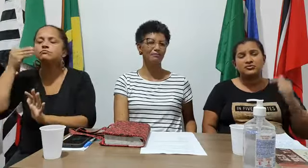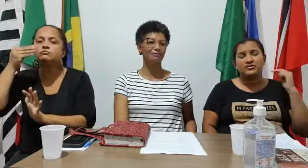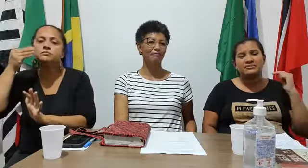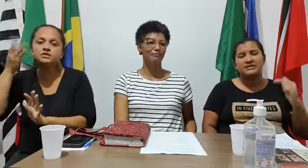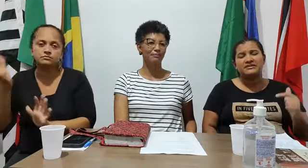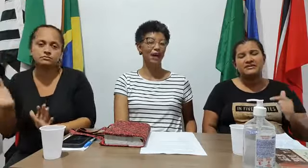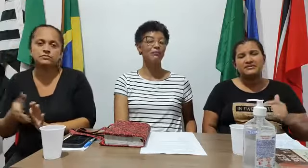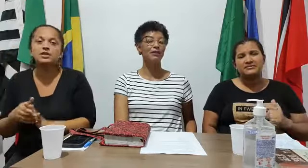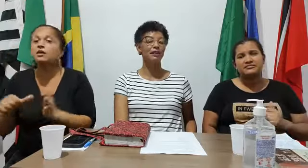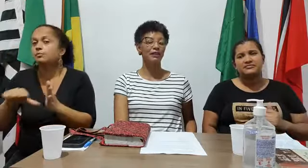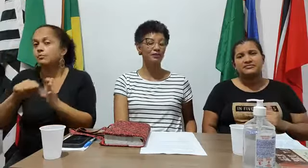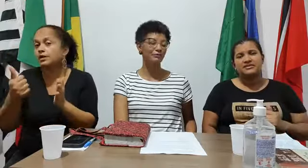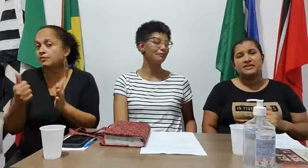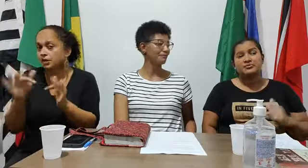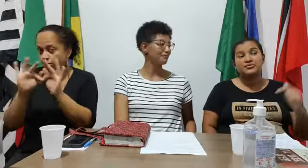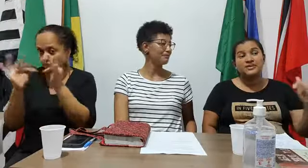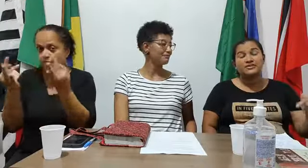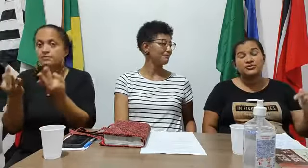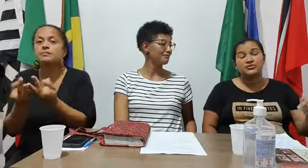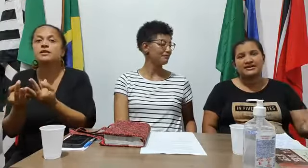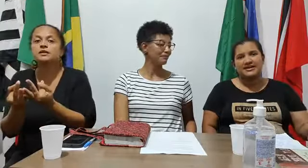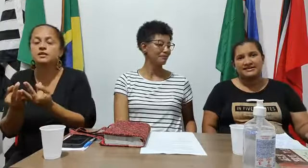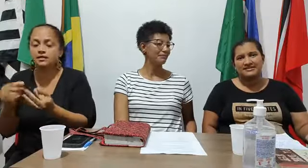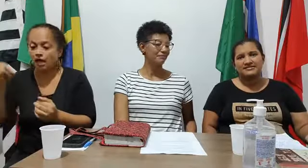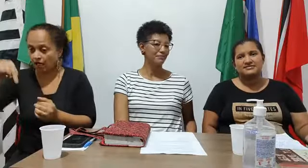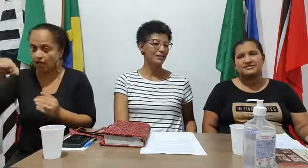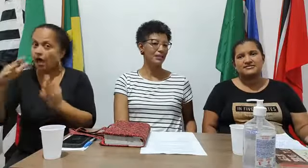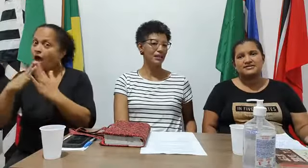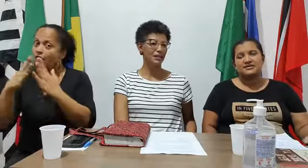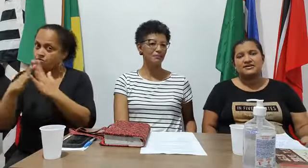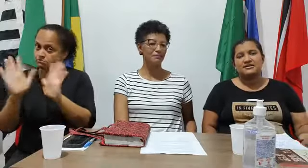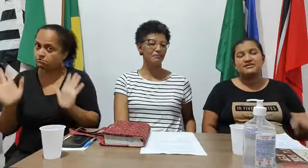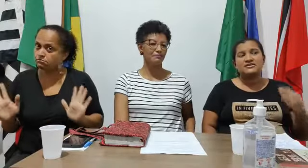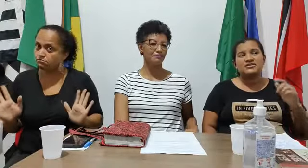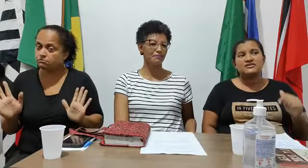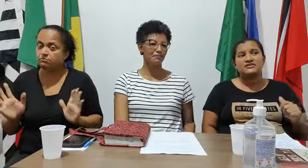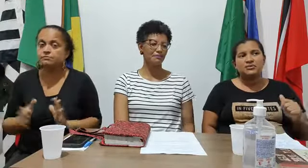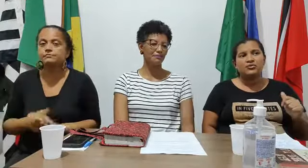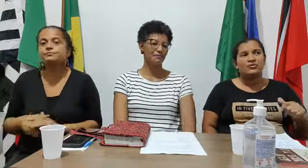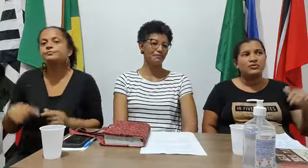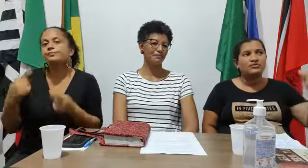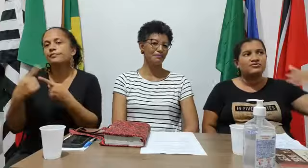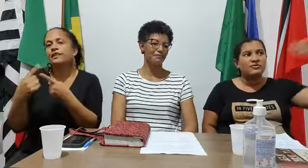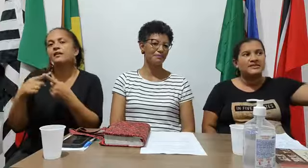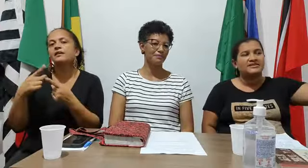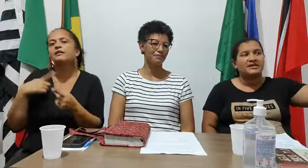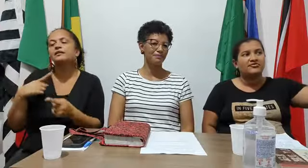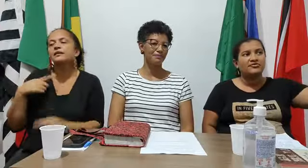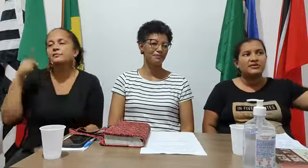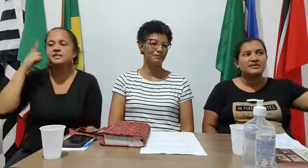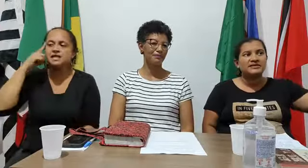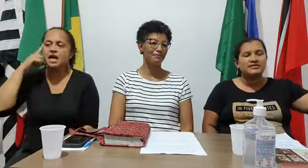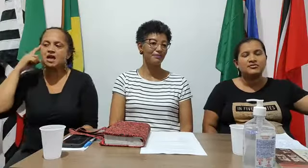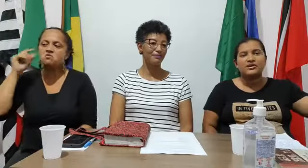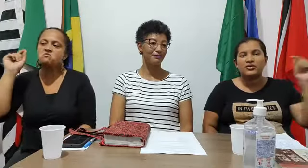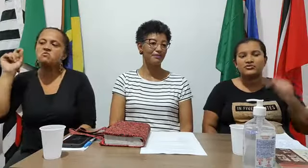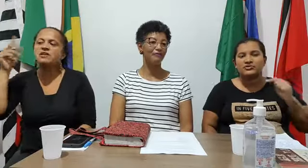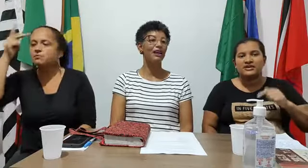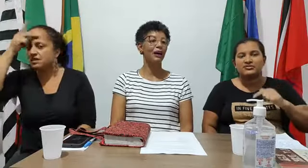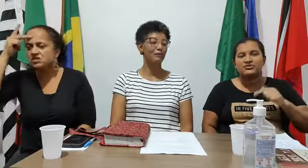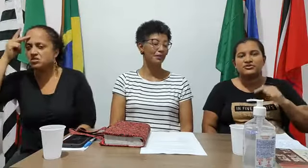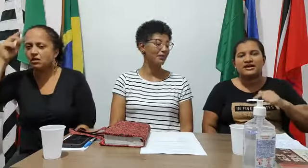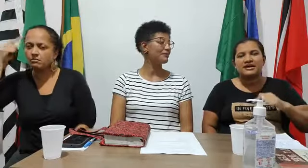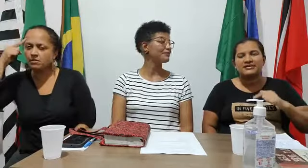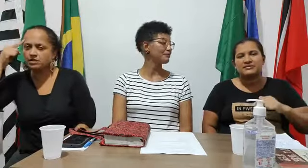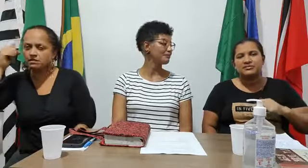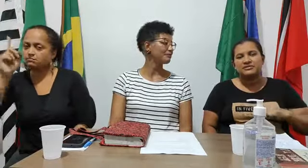para sua família, Amém. Né? Para os dentro de casa. Sim. Porque às vezes a gente se preocupa com o que vão pensar lá fora. Não, é os de